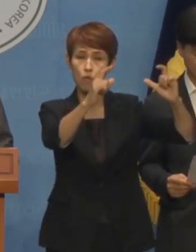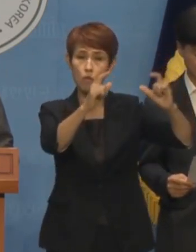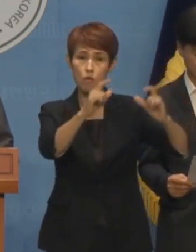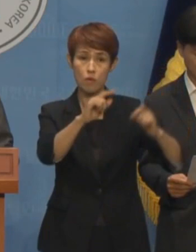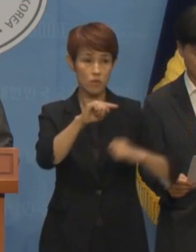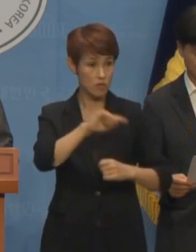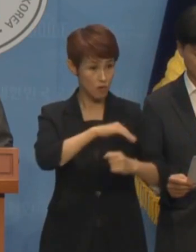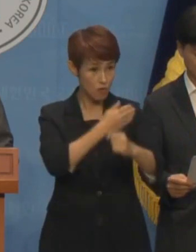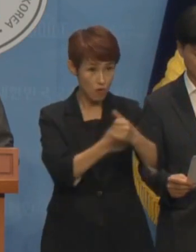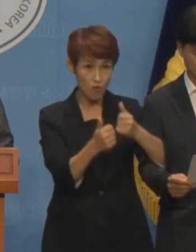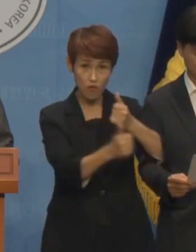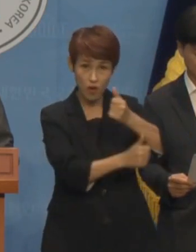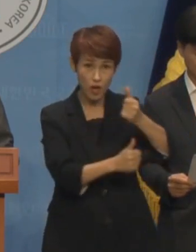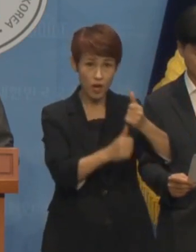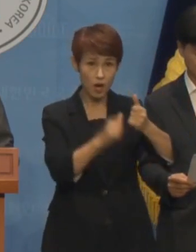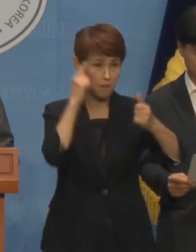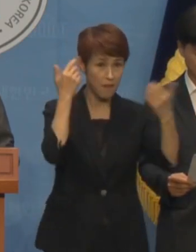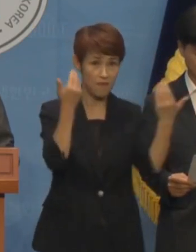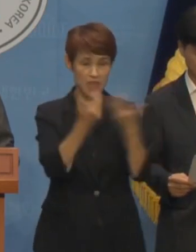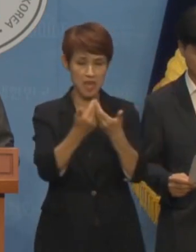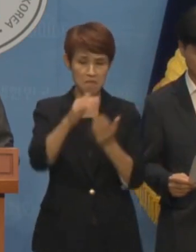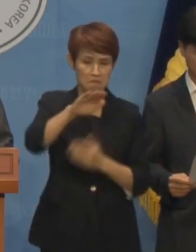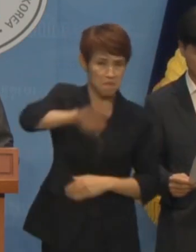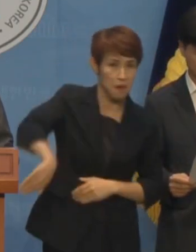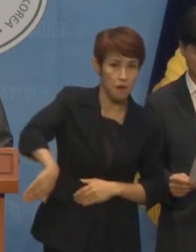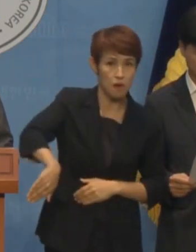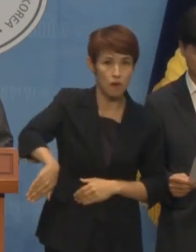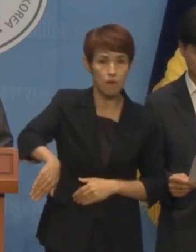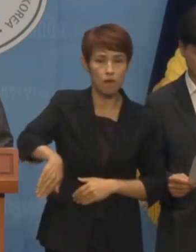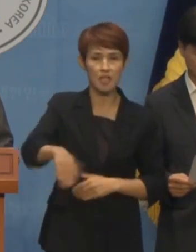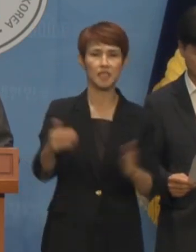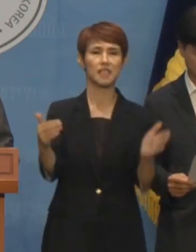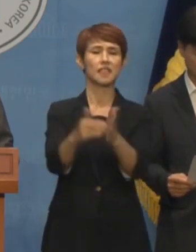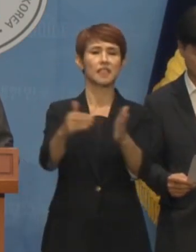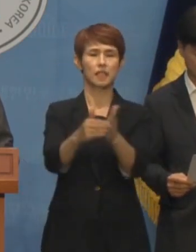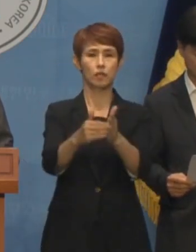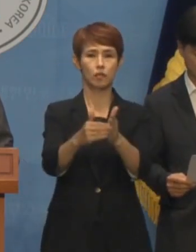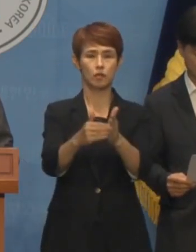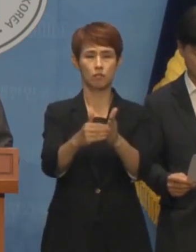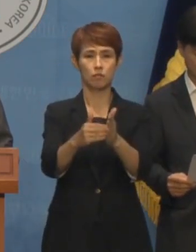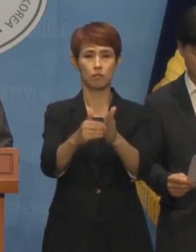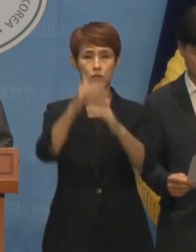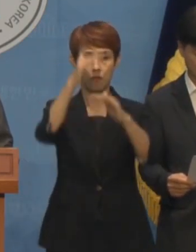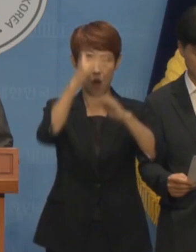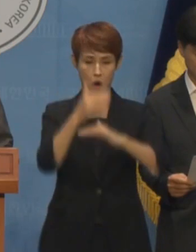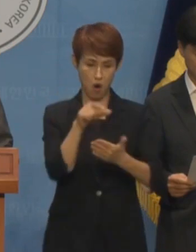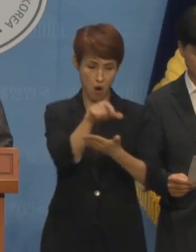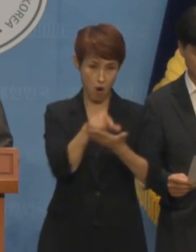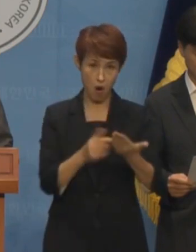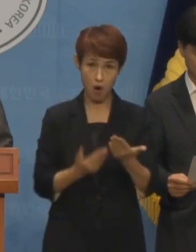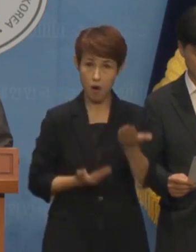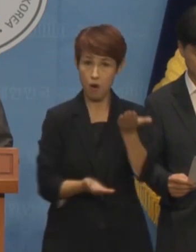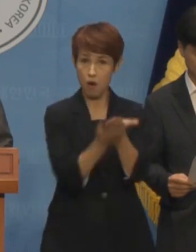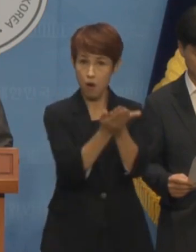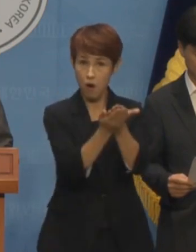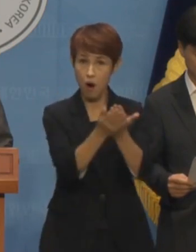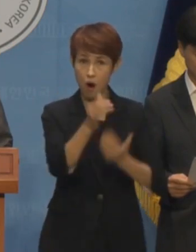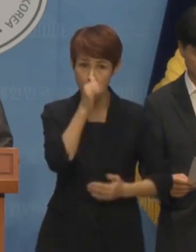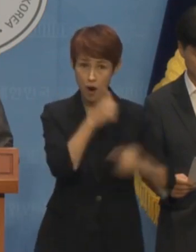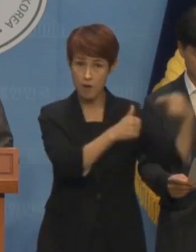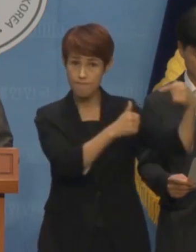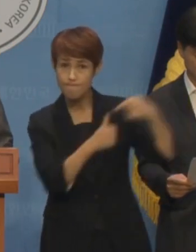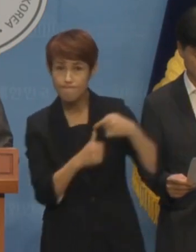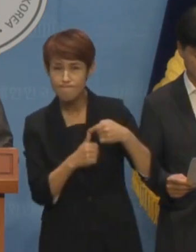권익위가 또다시 반대 의견을 배제하고 종결과 관련한 단순 내용으로만 의결서를 처리하도록